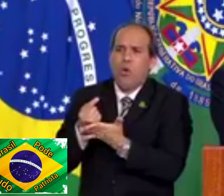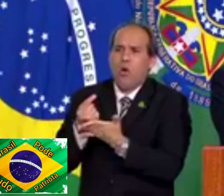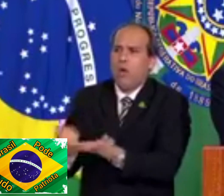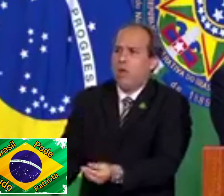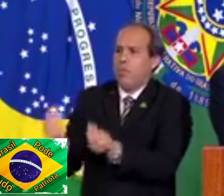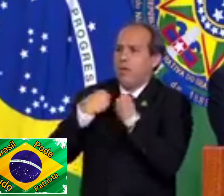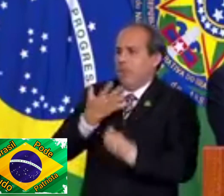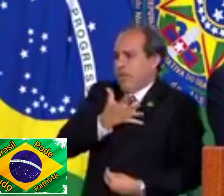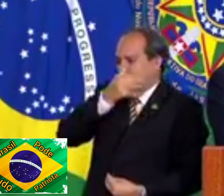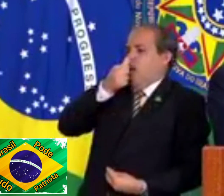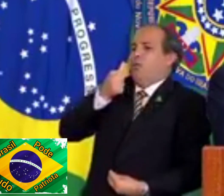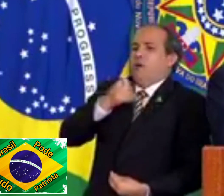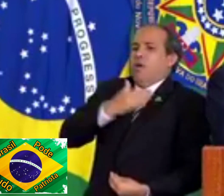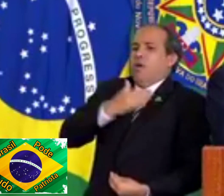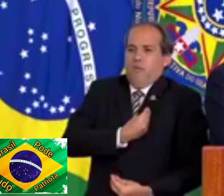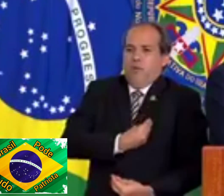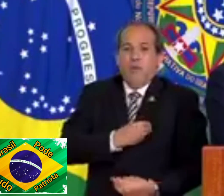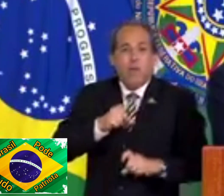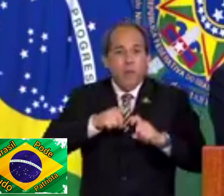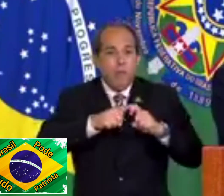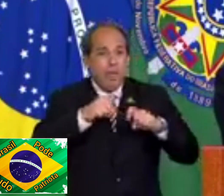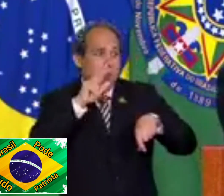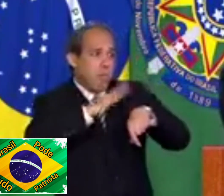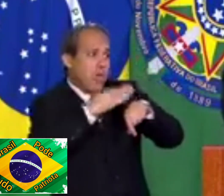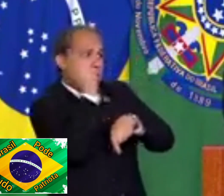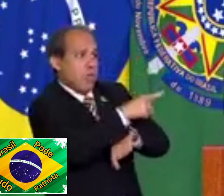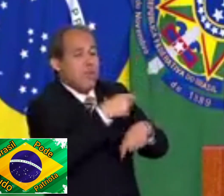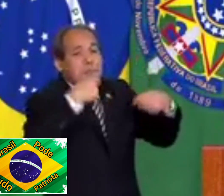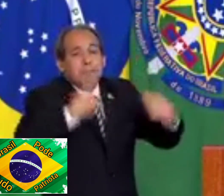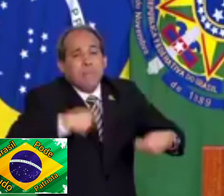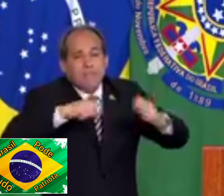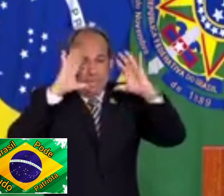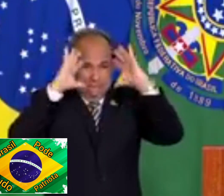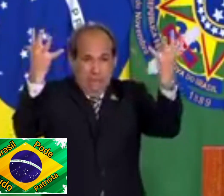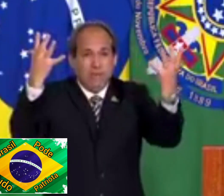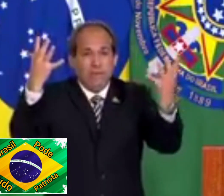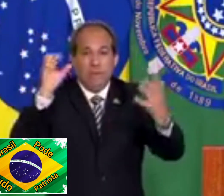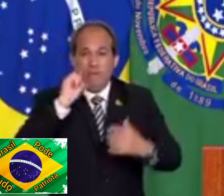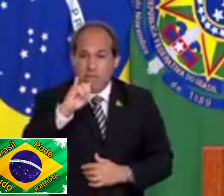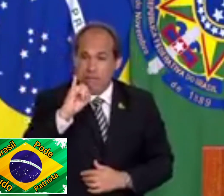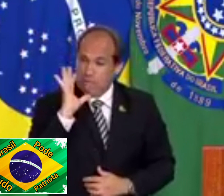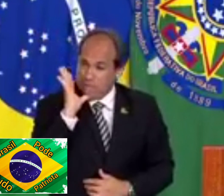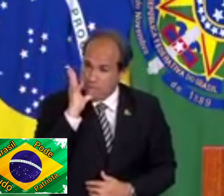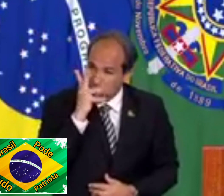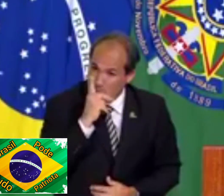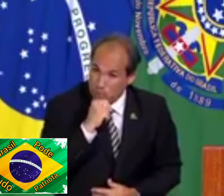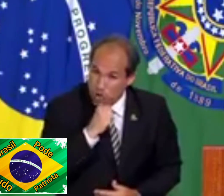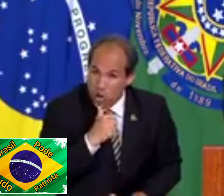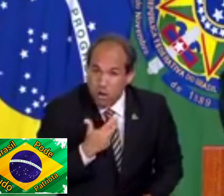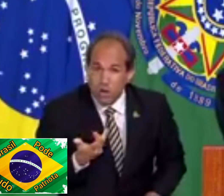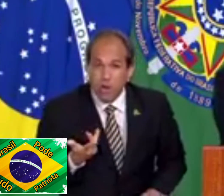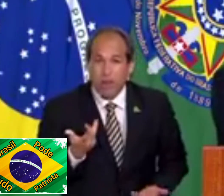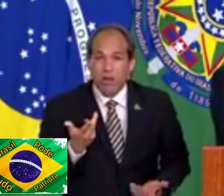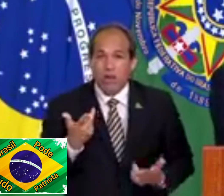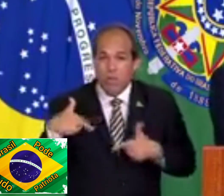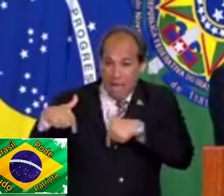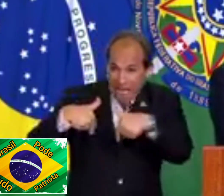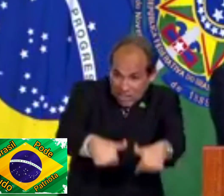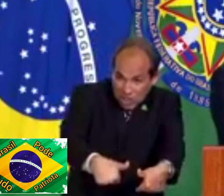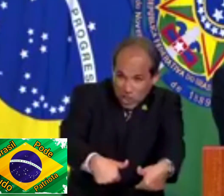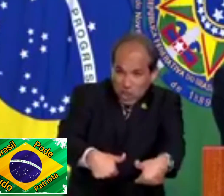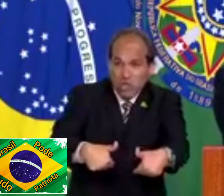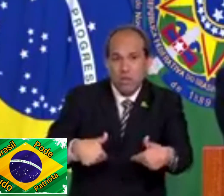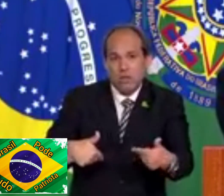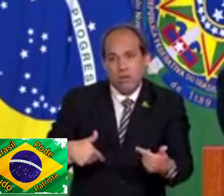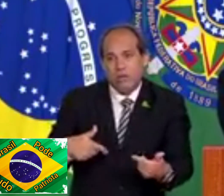sabemos disso, ele tem que decidir. Porque se demorar muito para atuar,